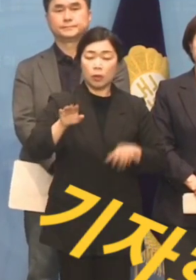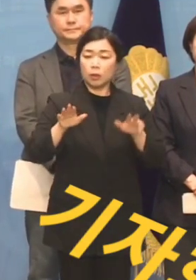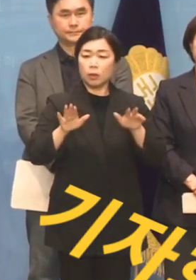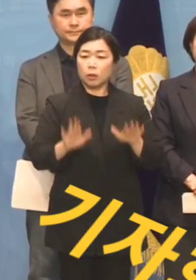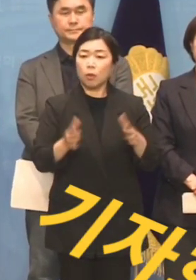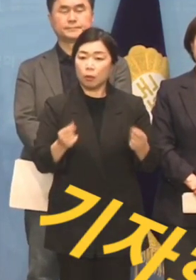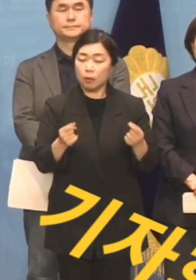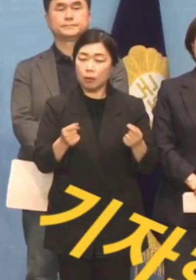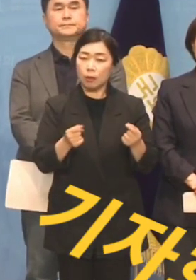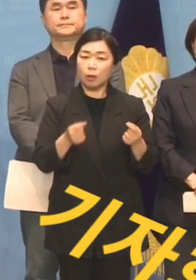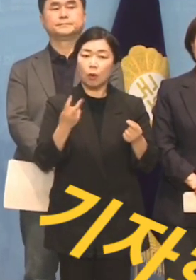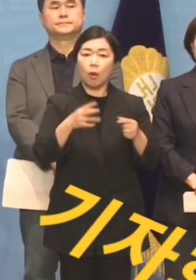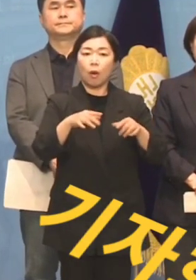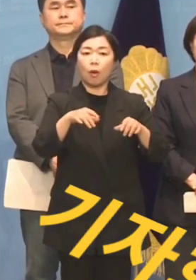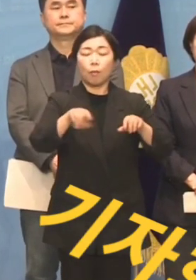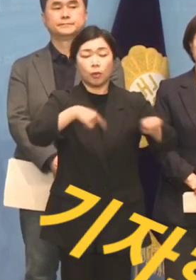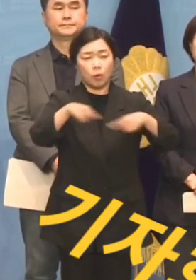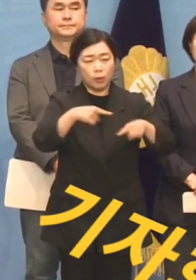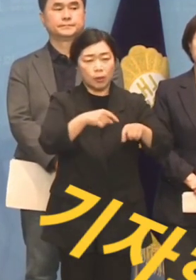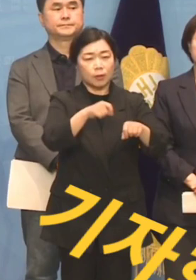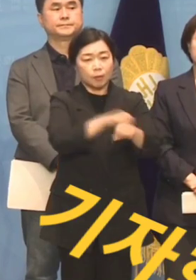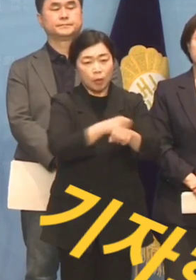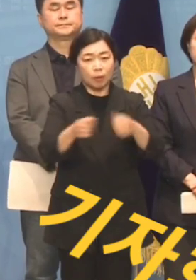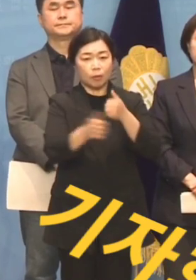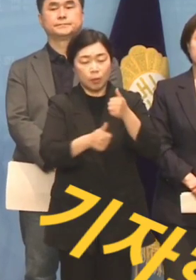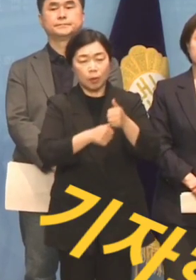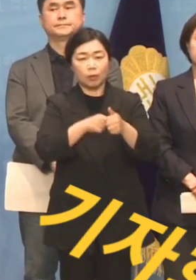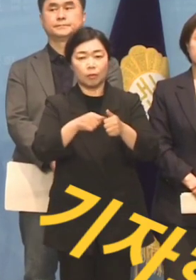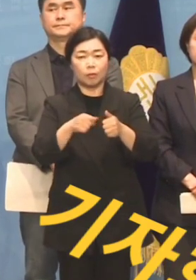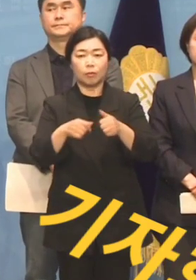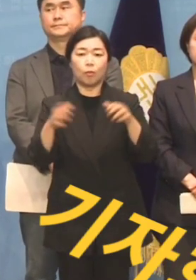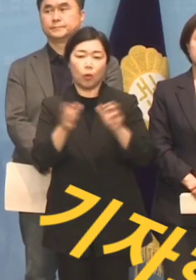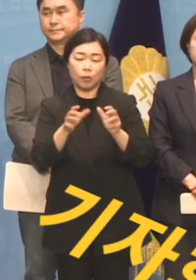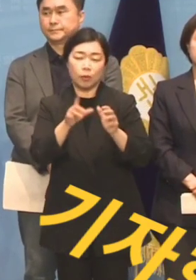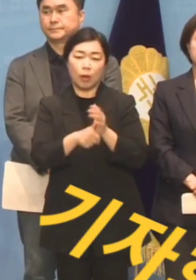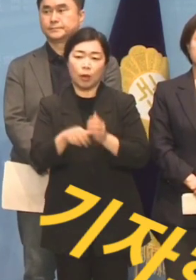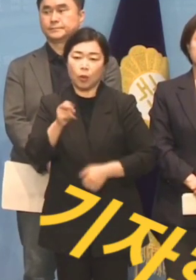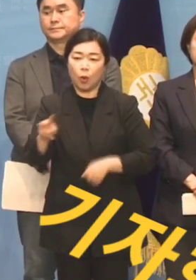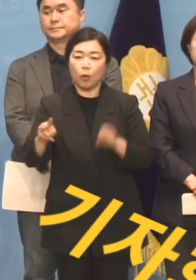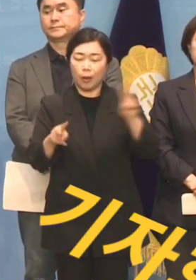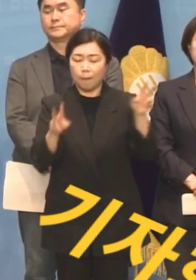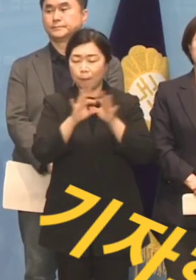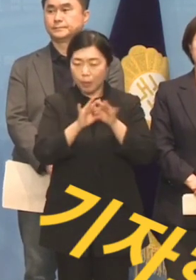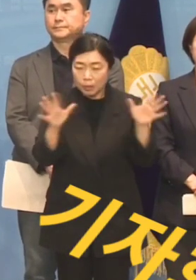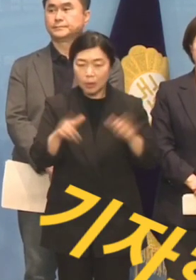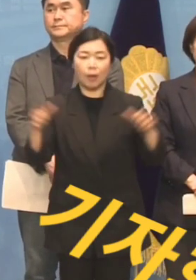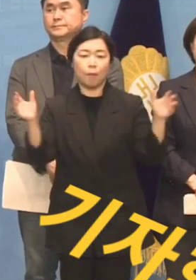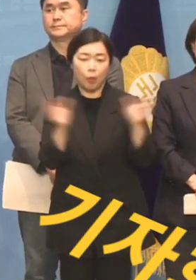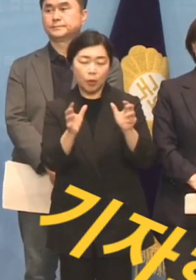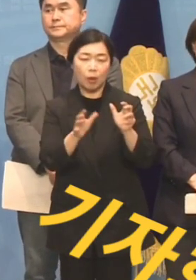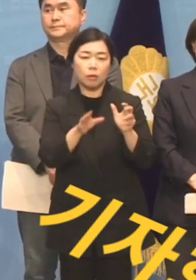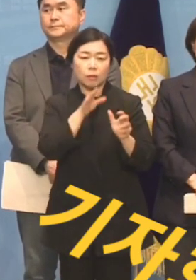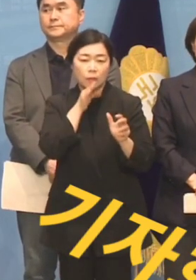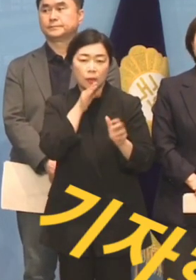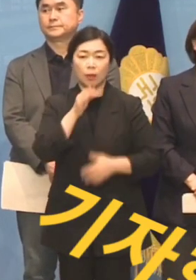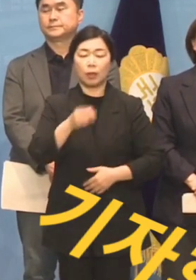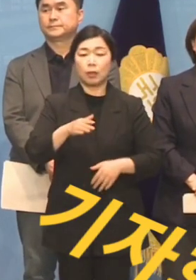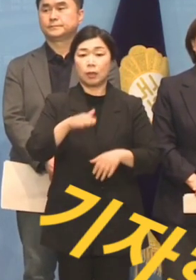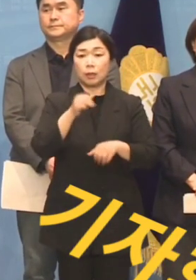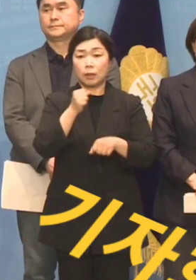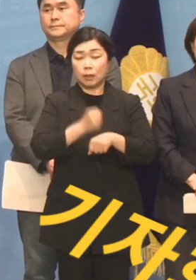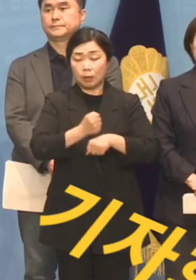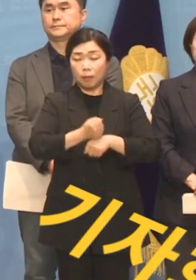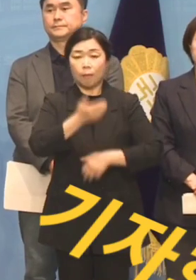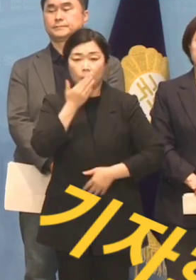이런 정치개혁 정개특위라든가 여야 협상에서 지금 국민들이 바라는 바 또 현실적으로 가능하고